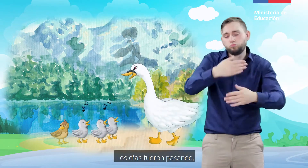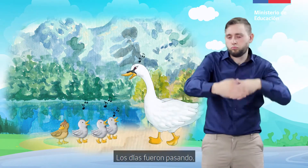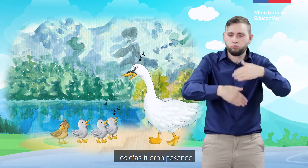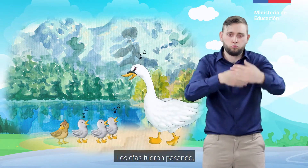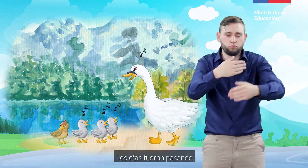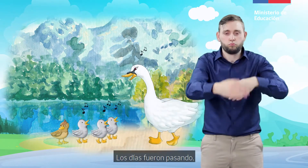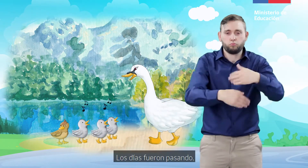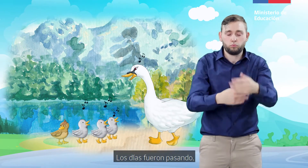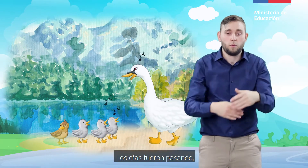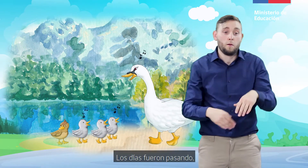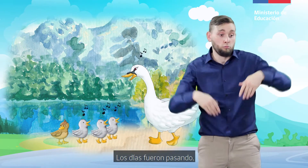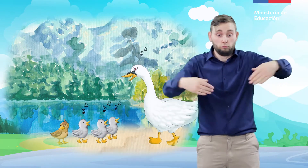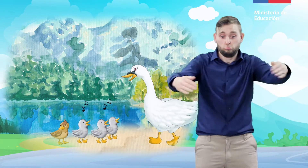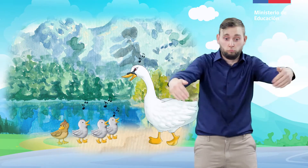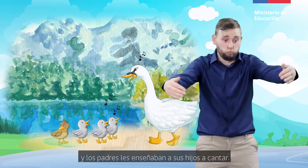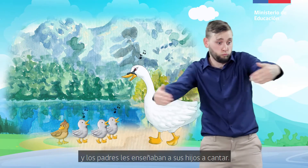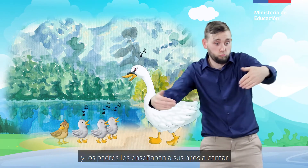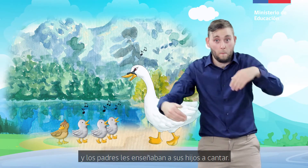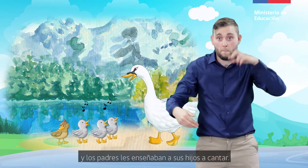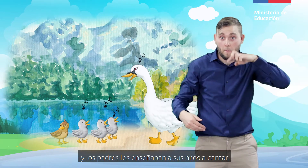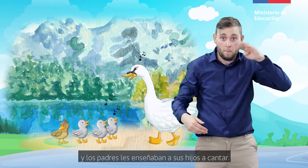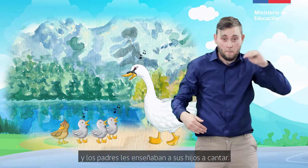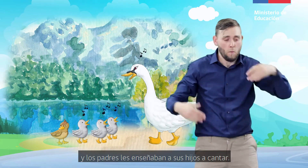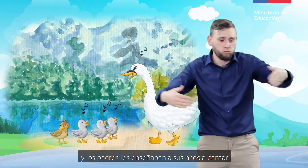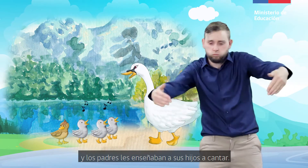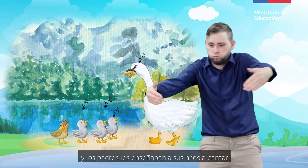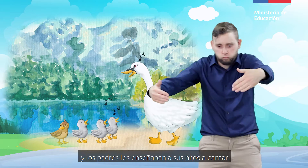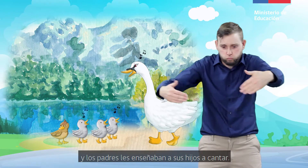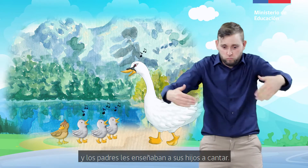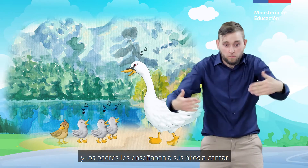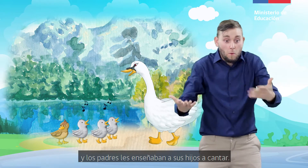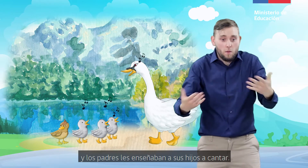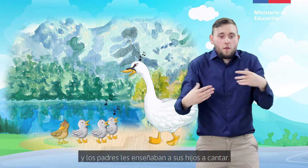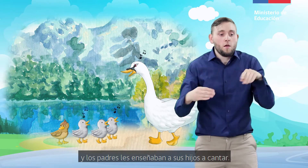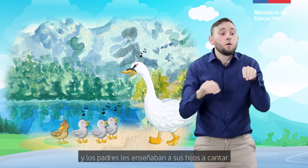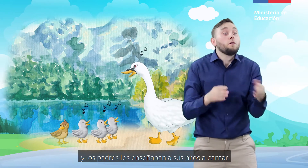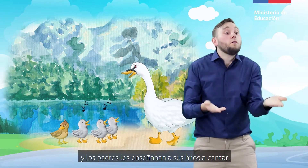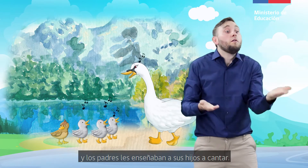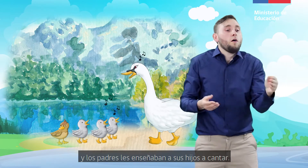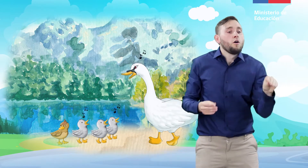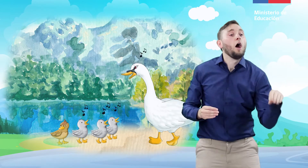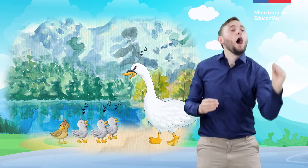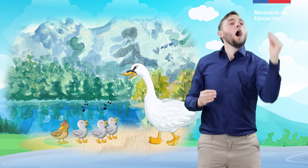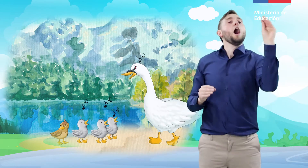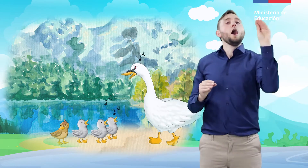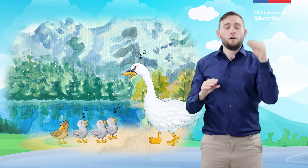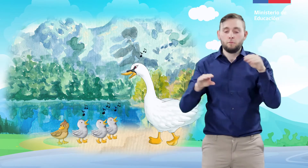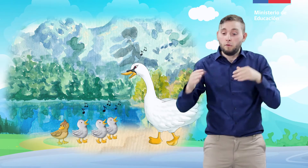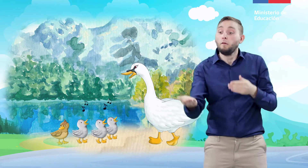Los días fueron pasando y los padres les enseñaban a sus hijos a cantar.